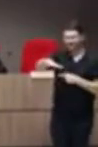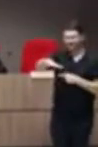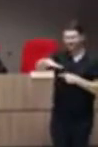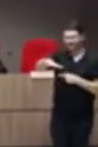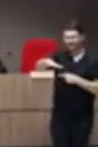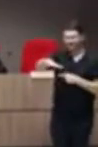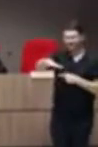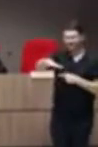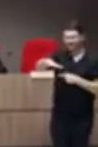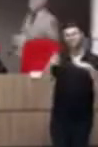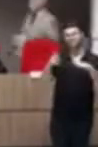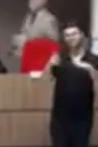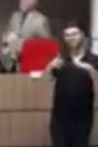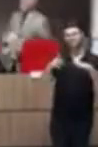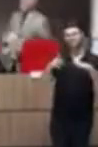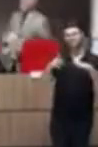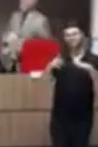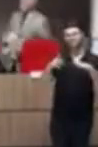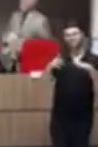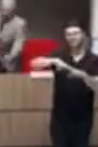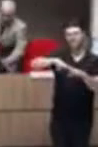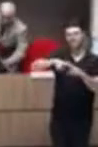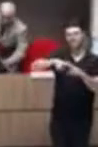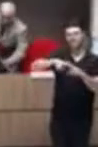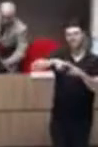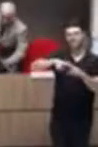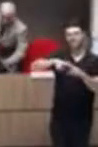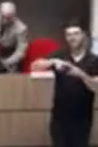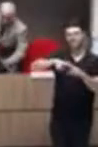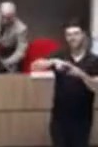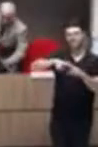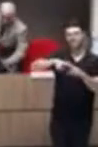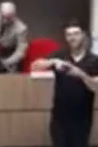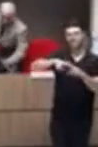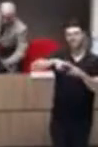dessas instituições nesse contexto.